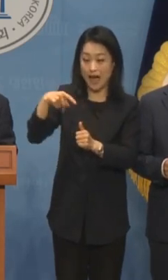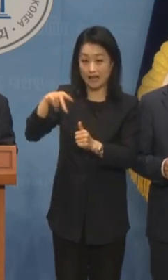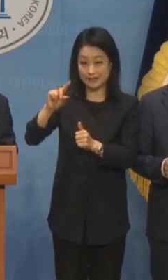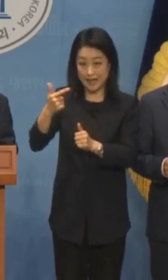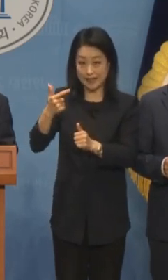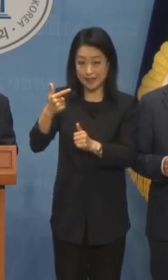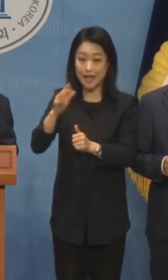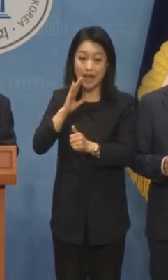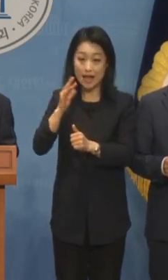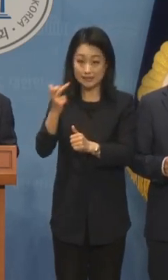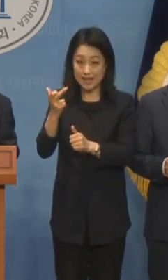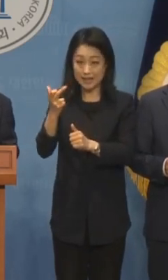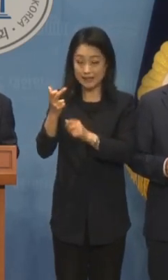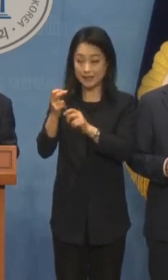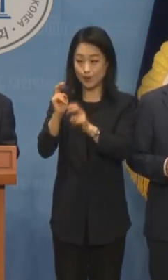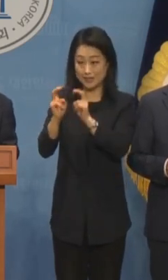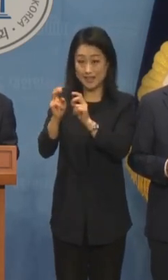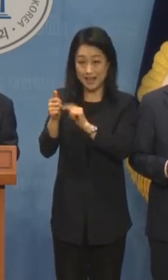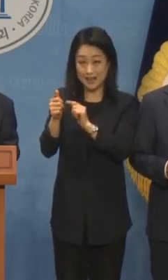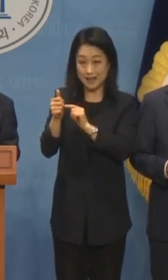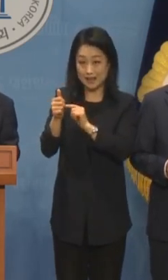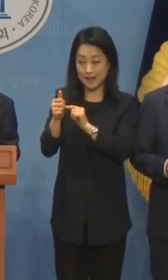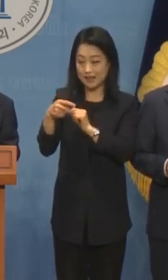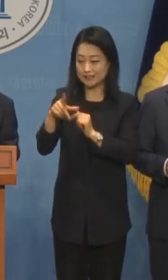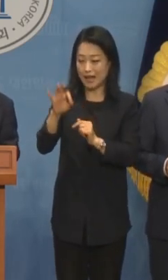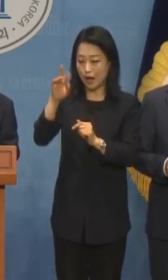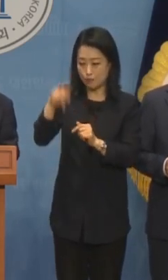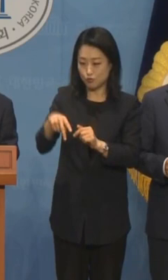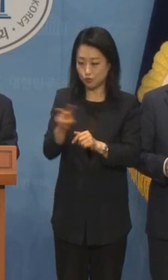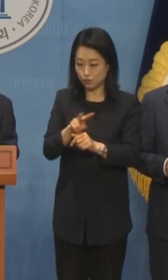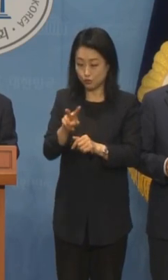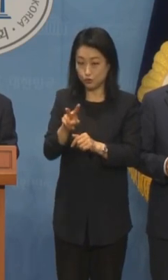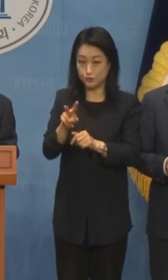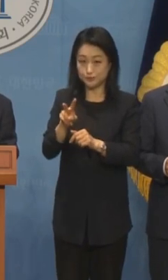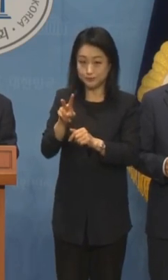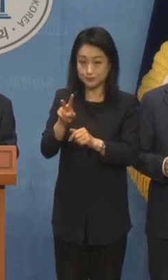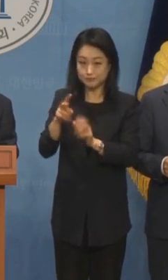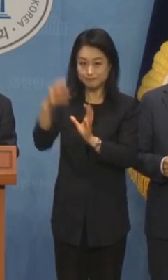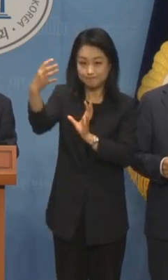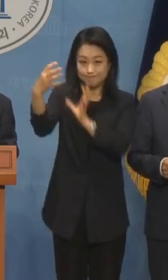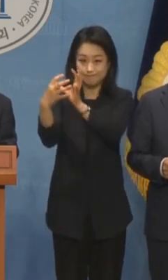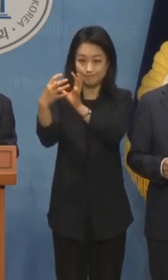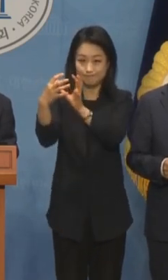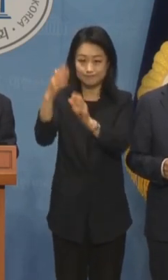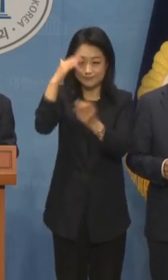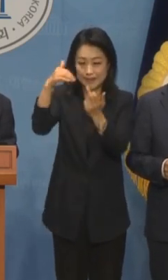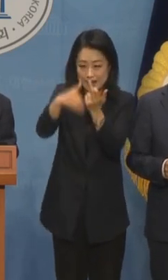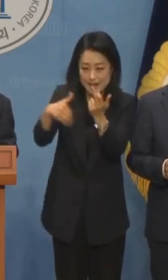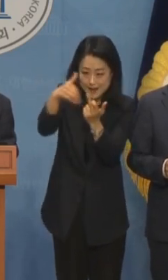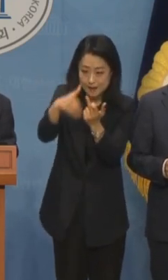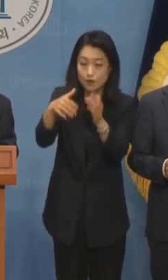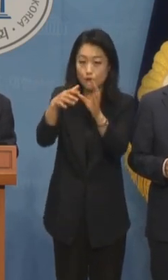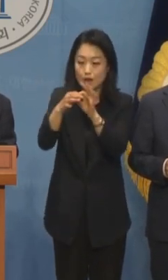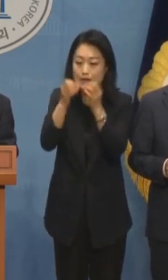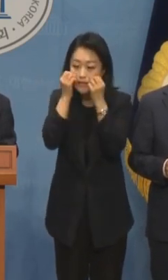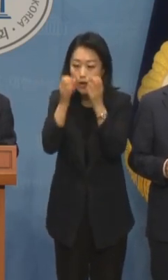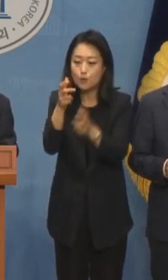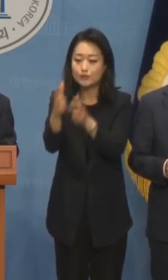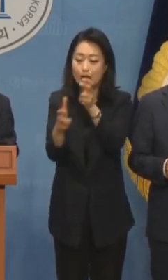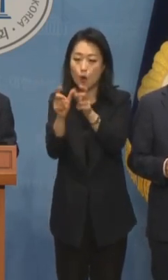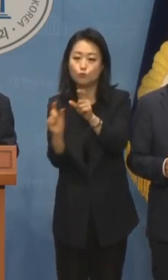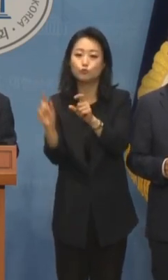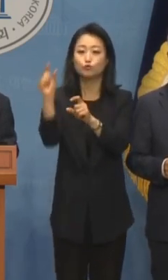이사로 영입하고 자원 개발과 광물성 제품 개발을 신규 사업 목적으로